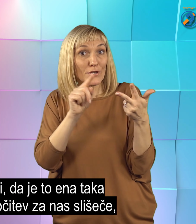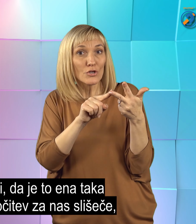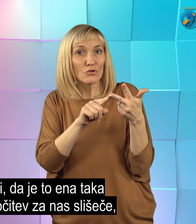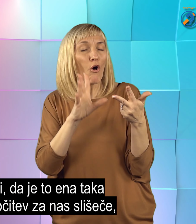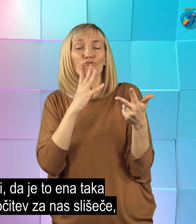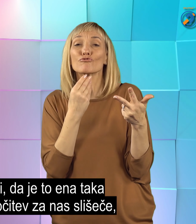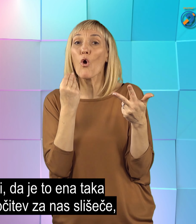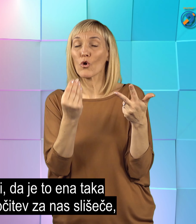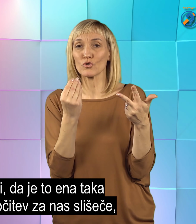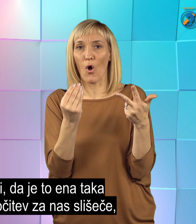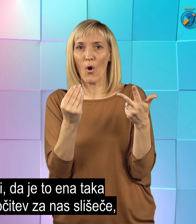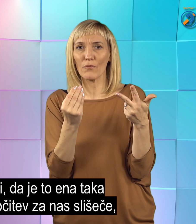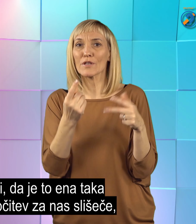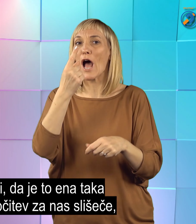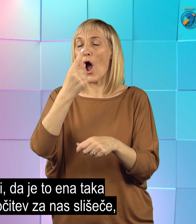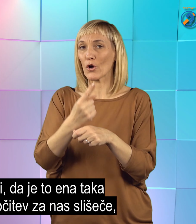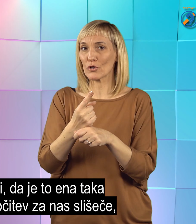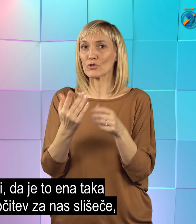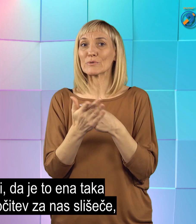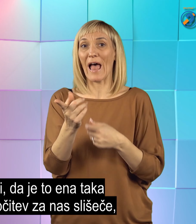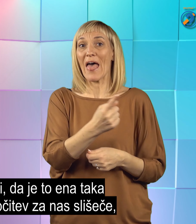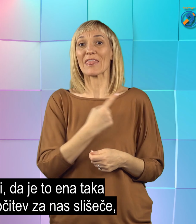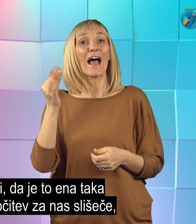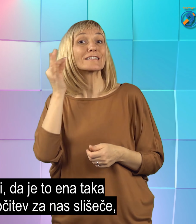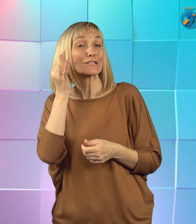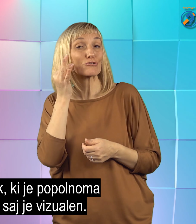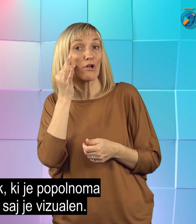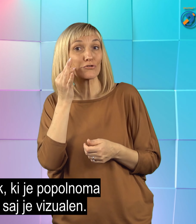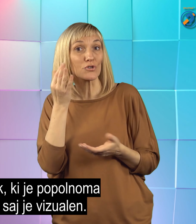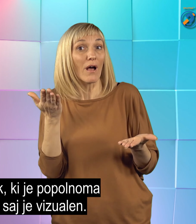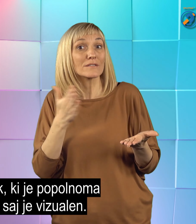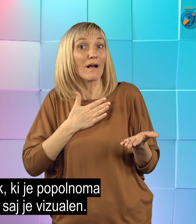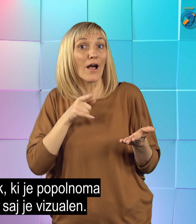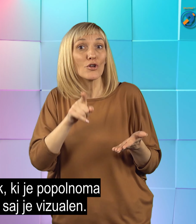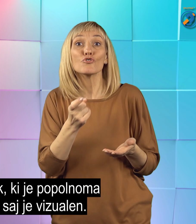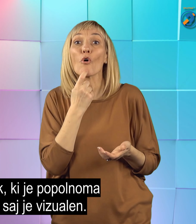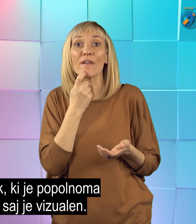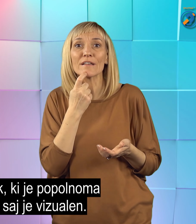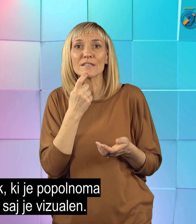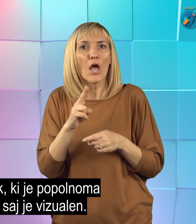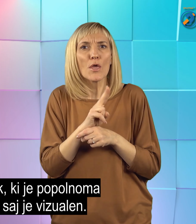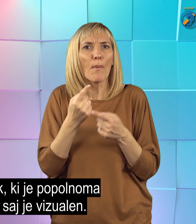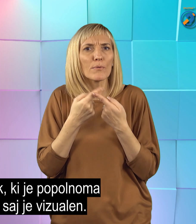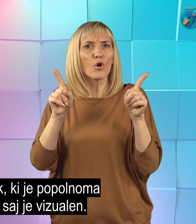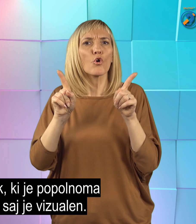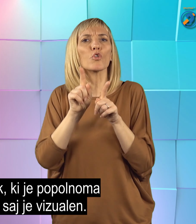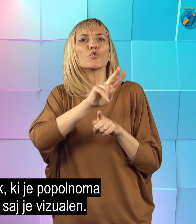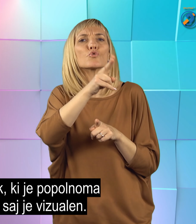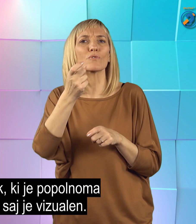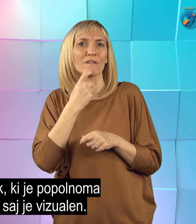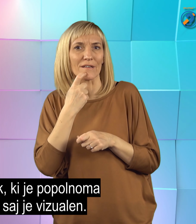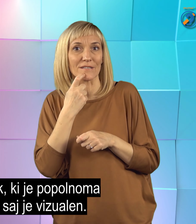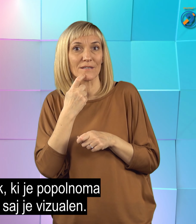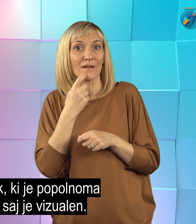taka fantastična odločitev za nas slišeče, ker je to jezik, ki je popolnoma drugačen, saj je